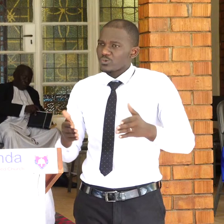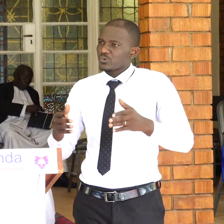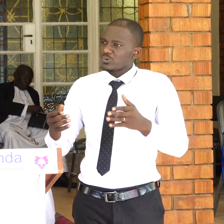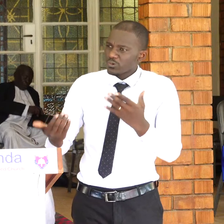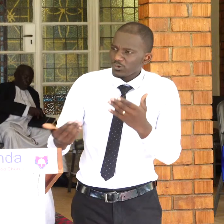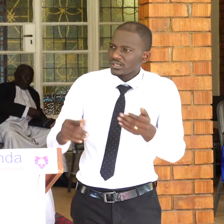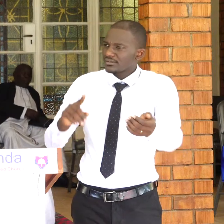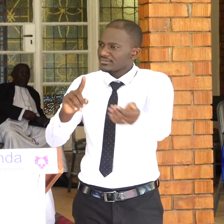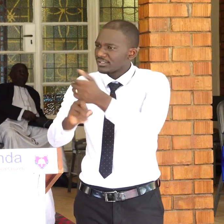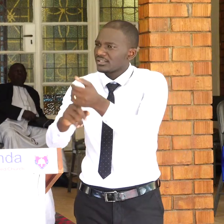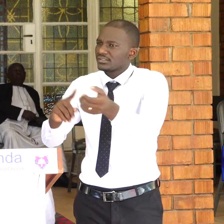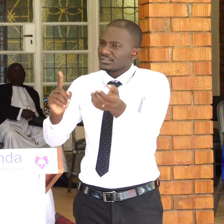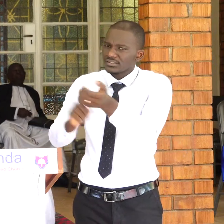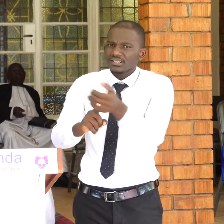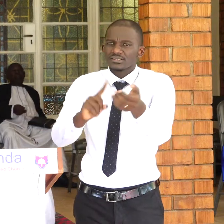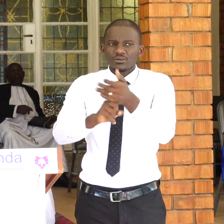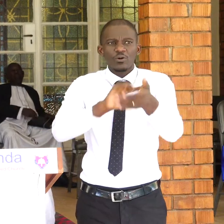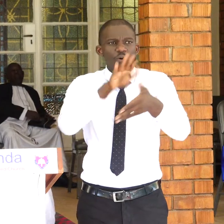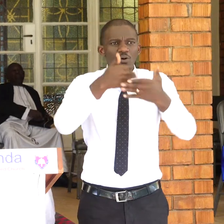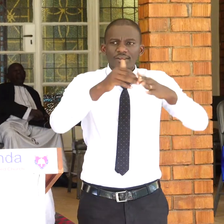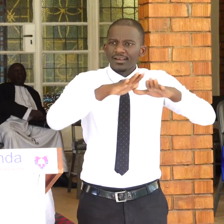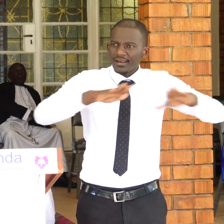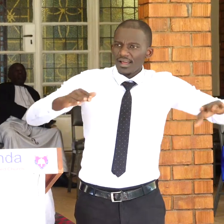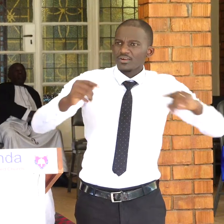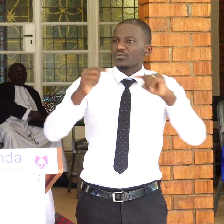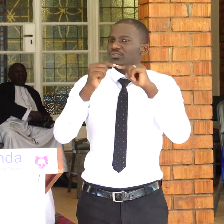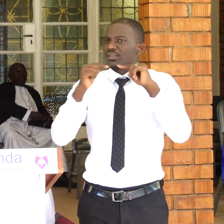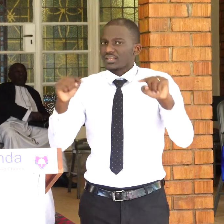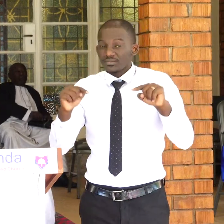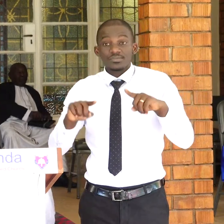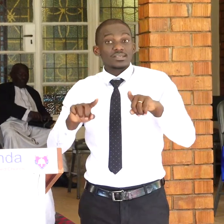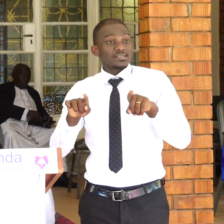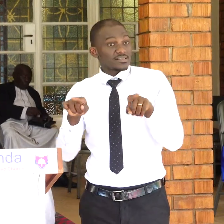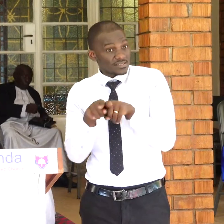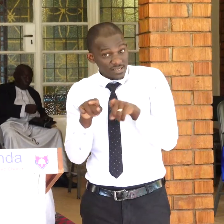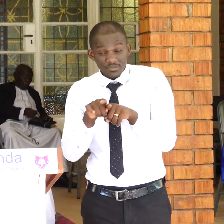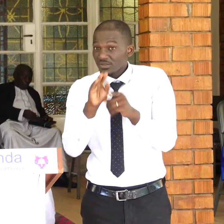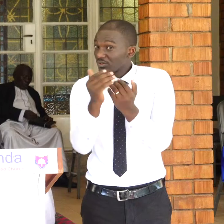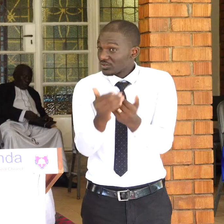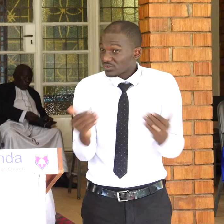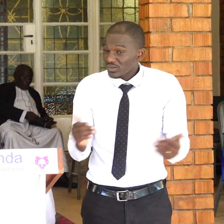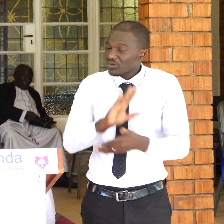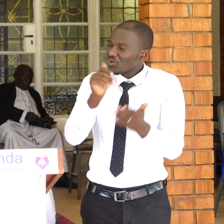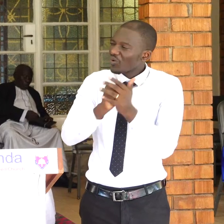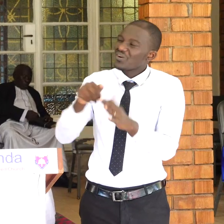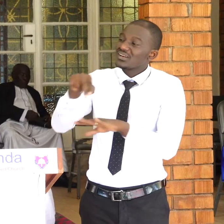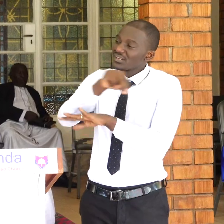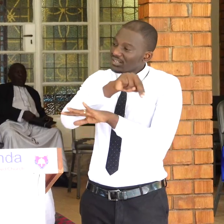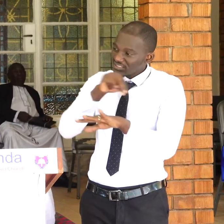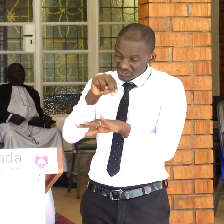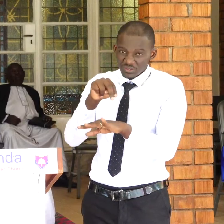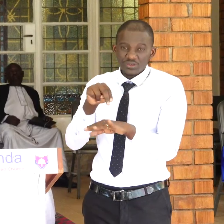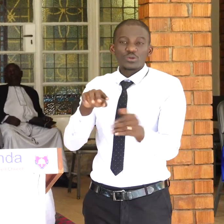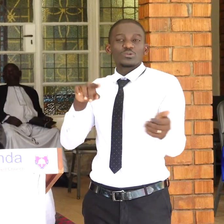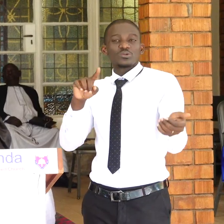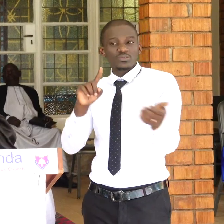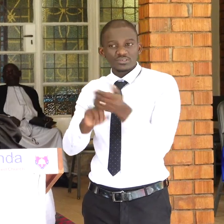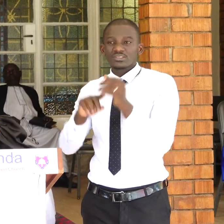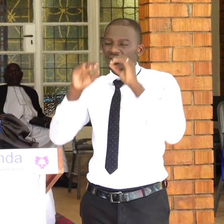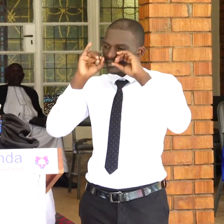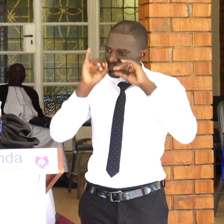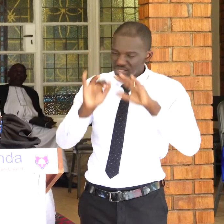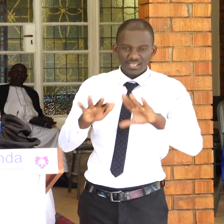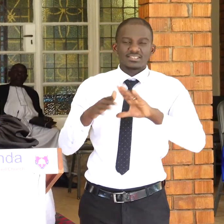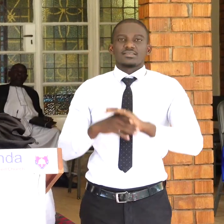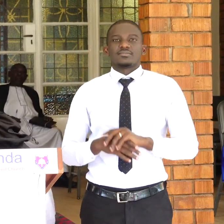omulyango ogw'abalabe baabwe era mu zzadde lyo amawanga gonna ag'omu nsi mwe